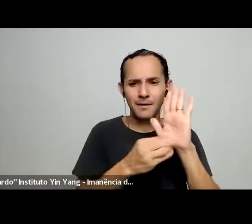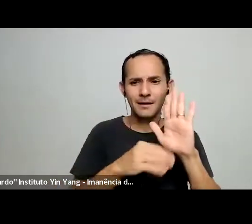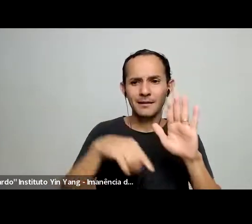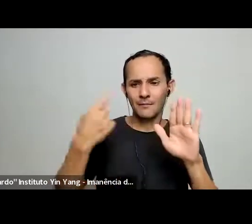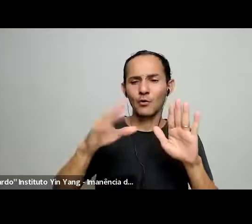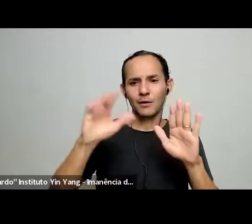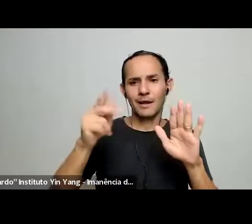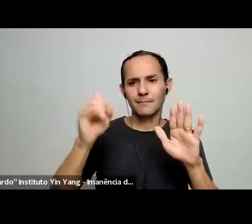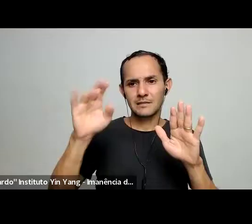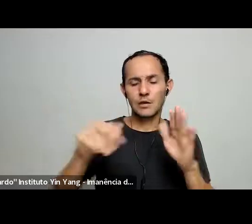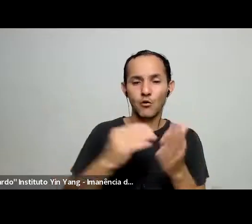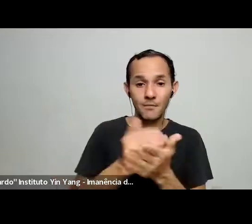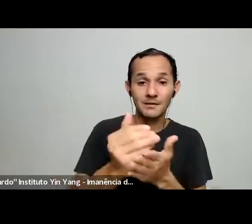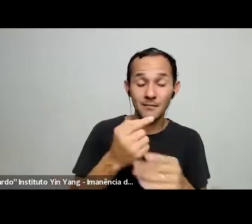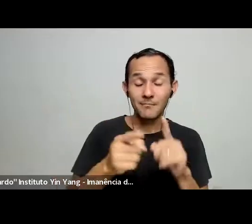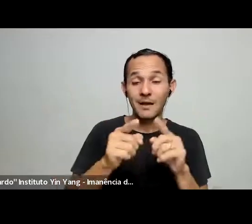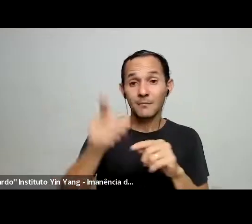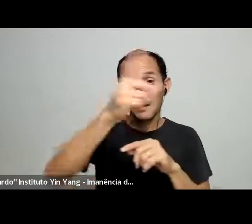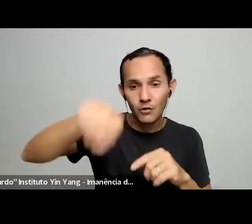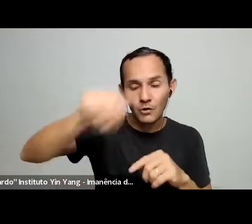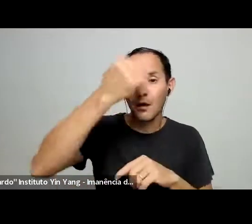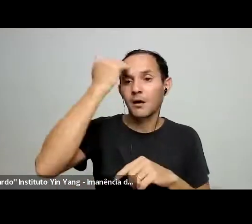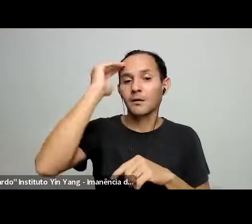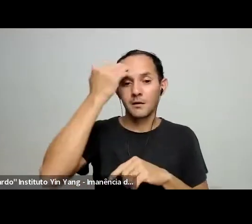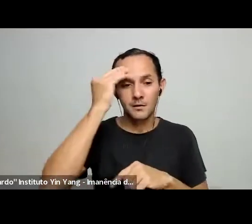entrar, mas só para que vocês tenham ideia,